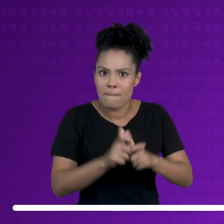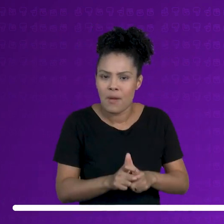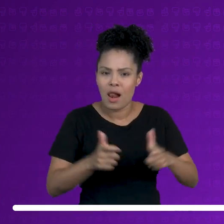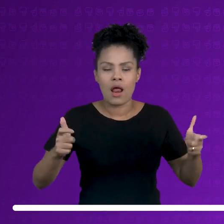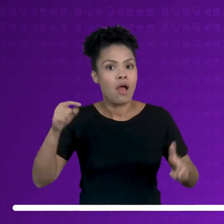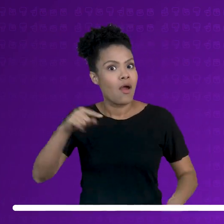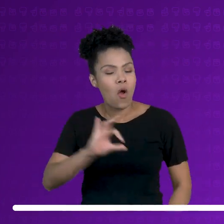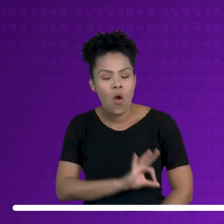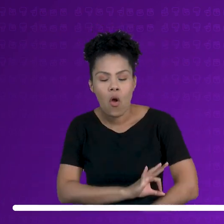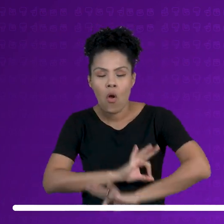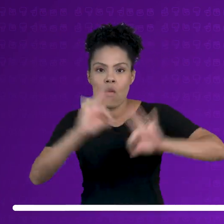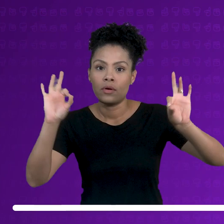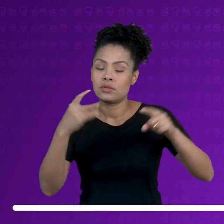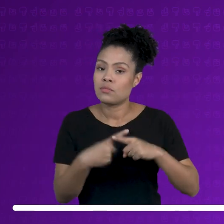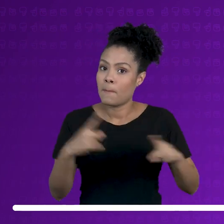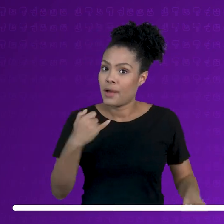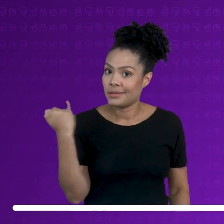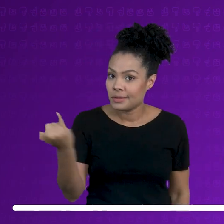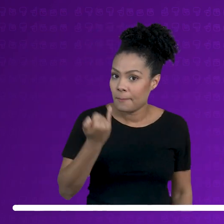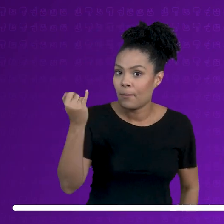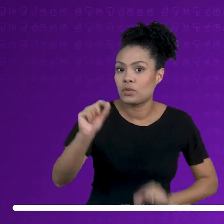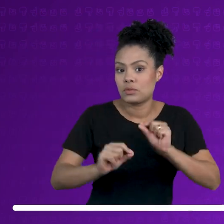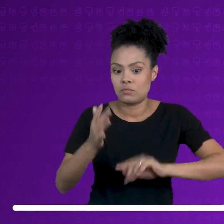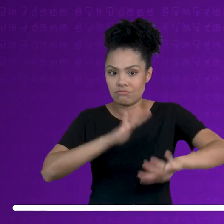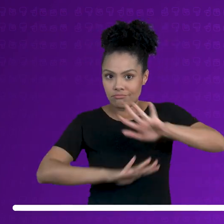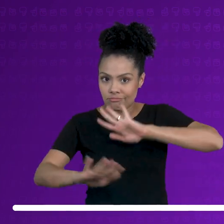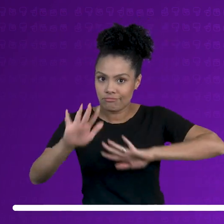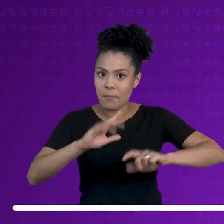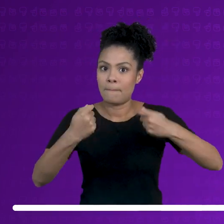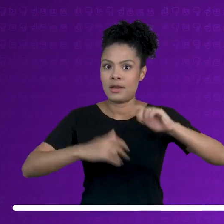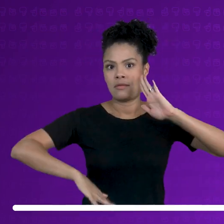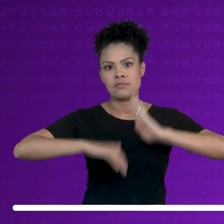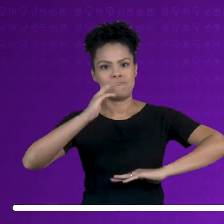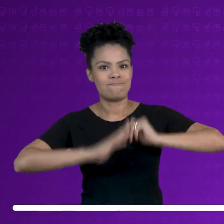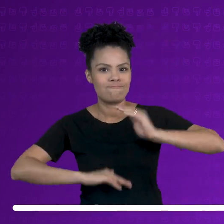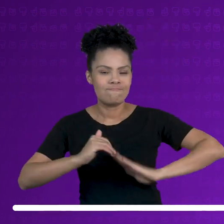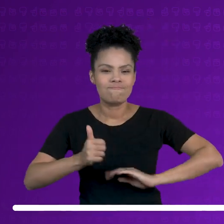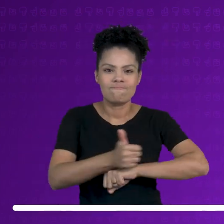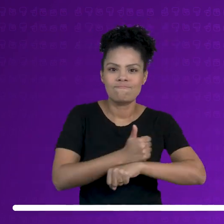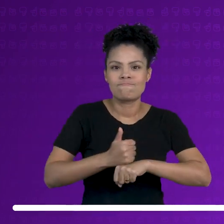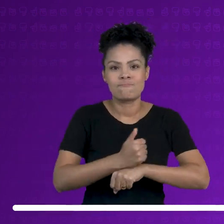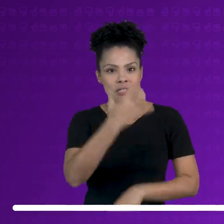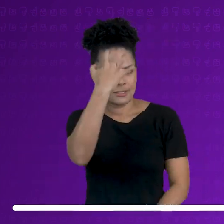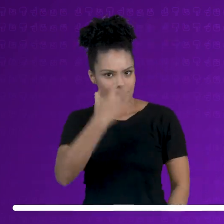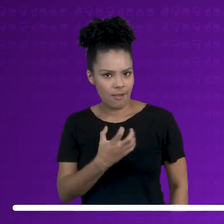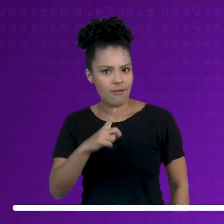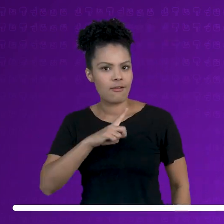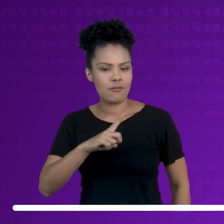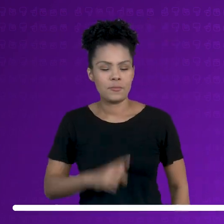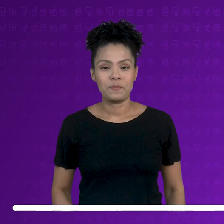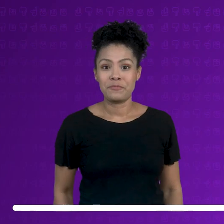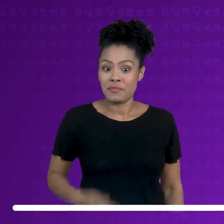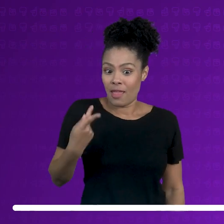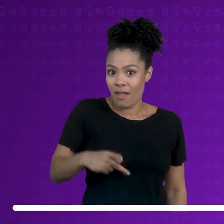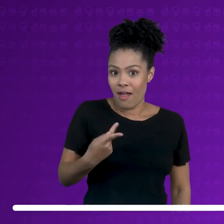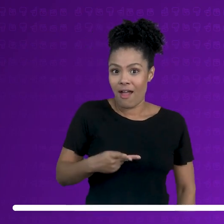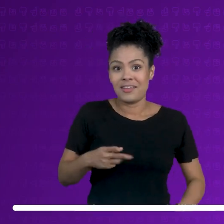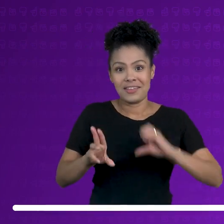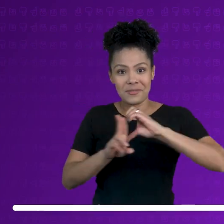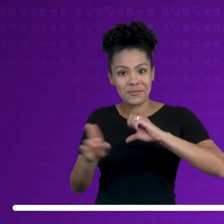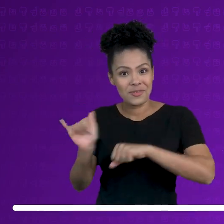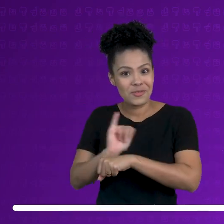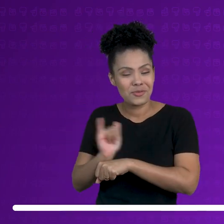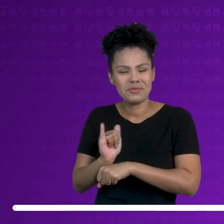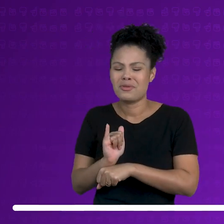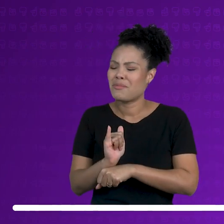ótimo, mas é importante ter cuidado e buscar conteúdos de profissionais sérios. O nosso canal aqui no YouTube é uma ótima